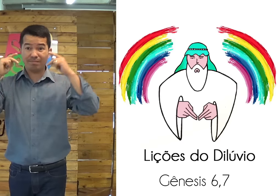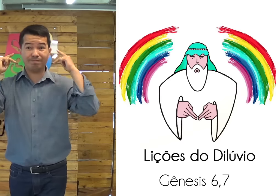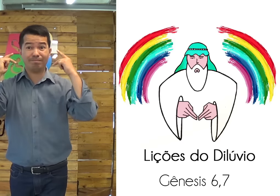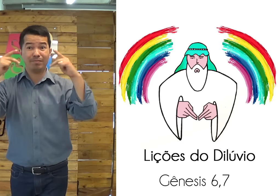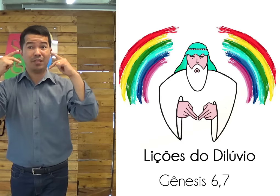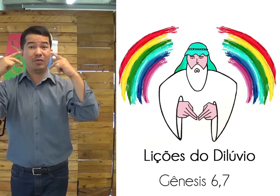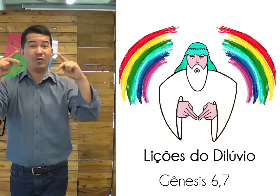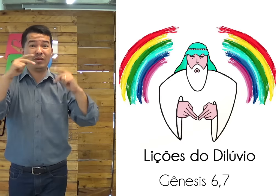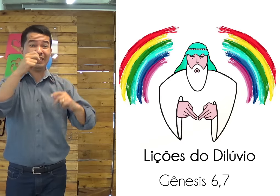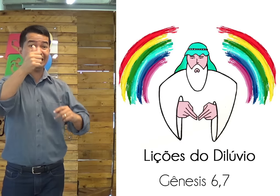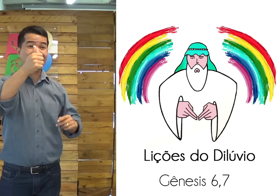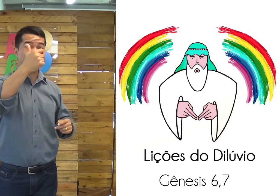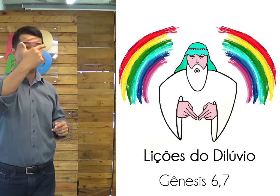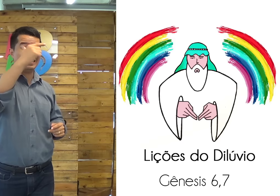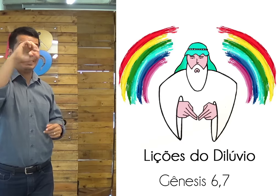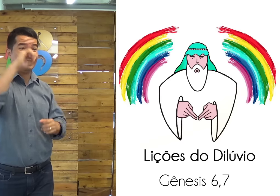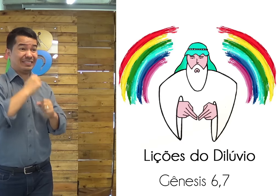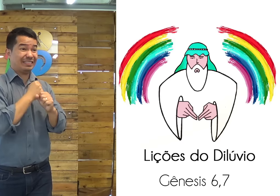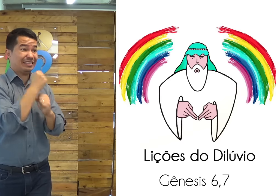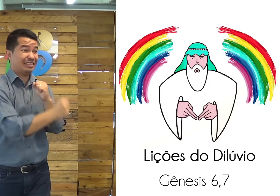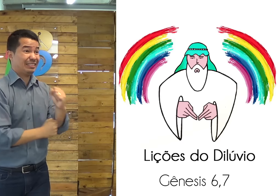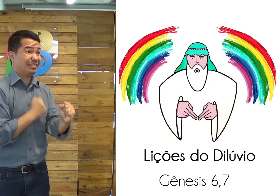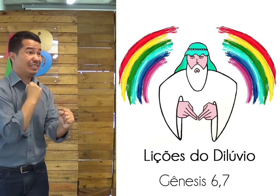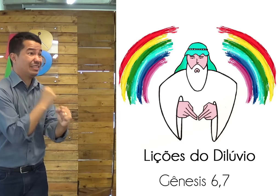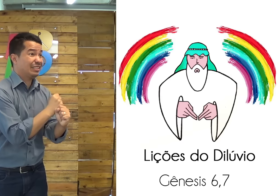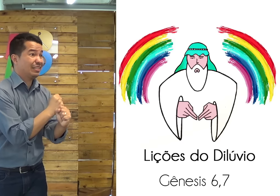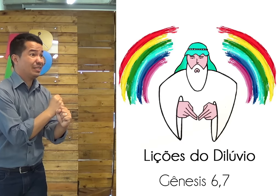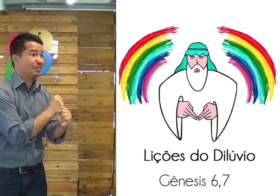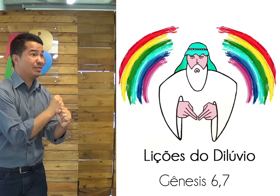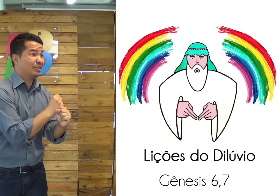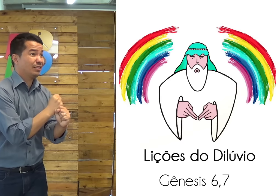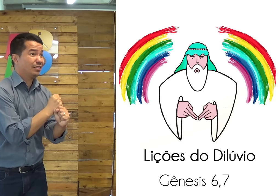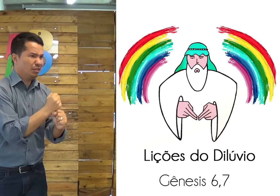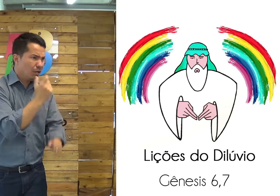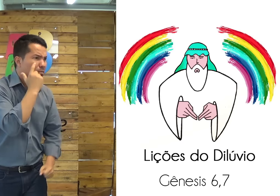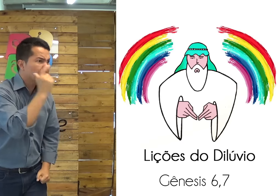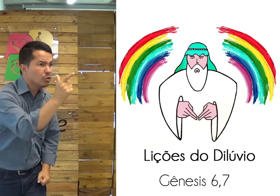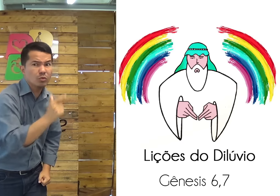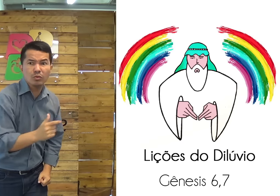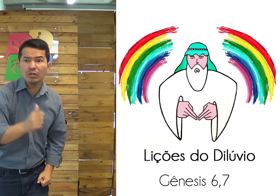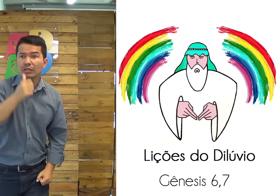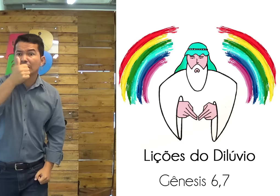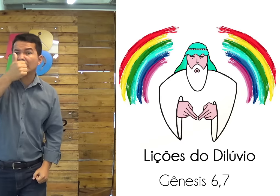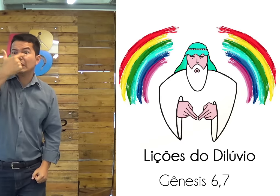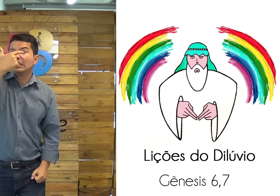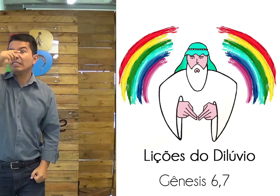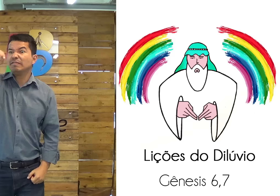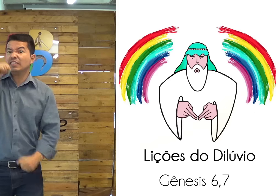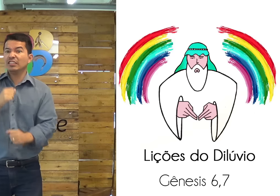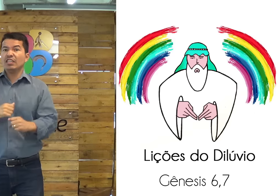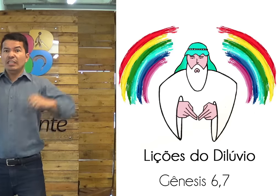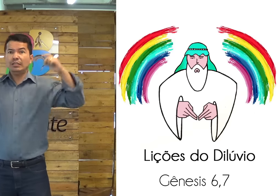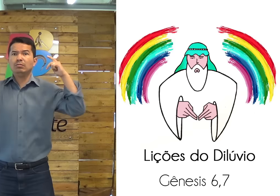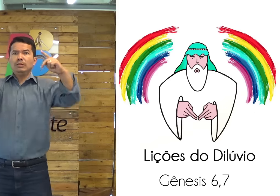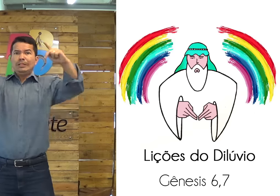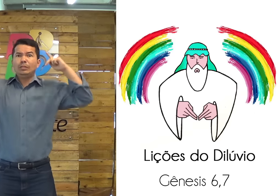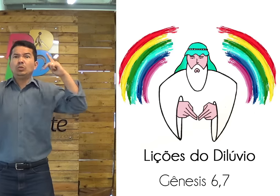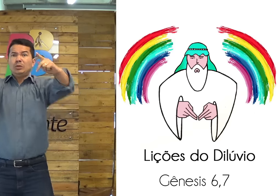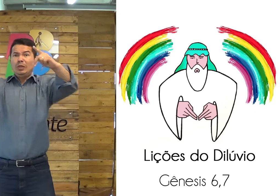Noé pregou 120 anos você viu olha quanto tempo pregando